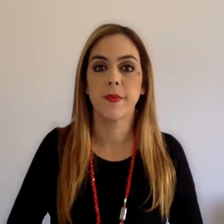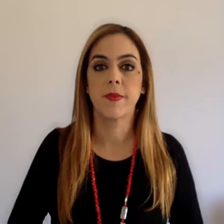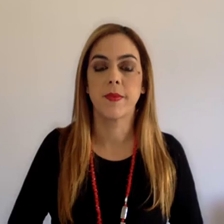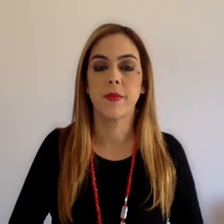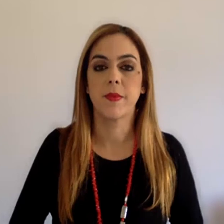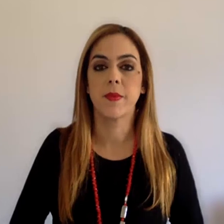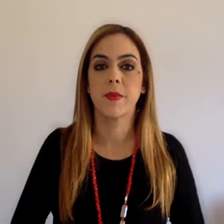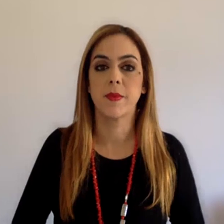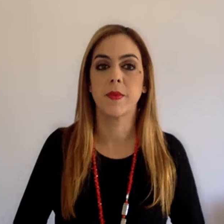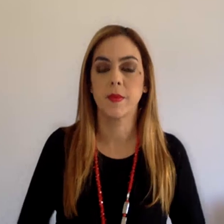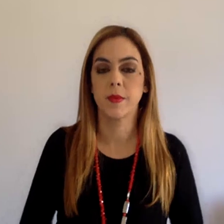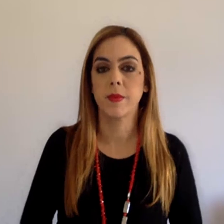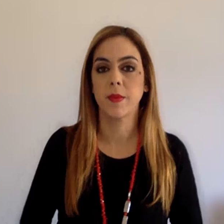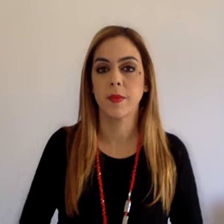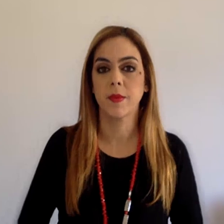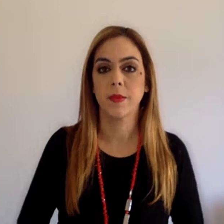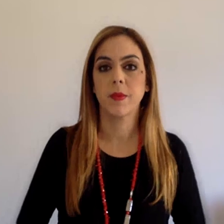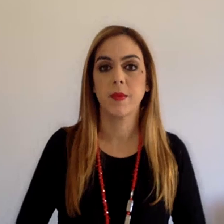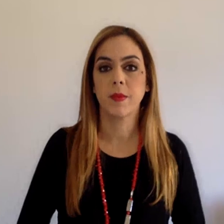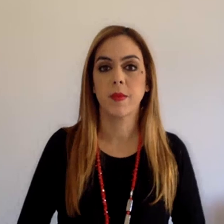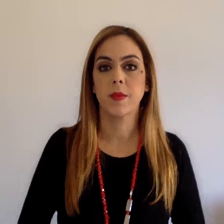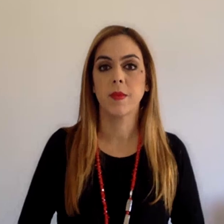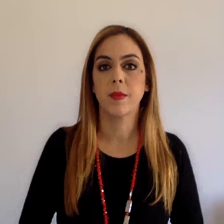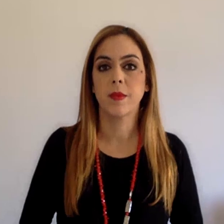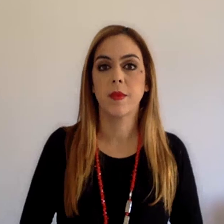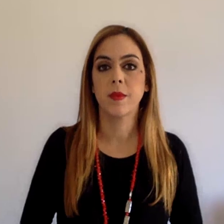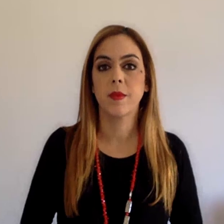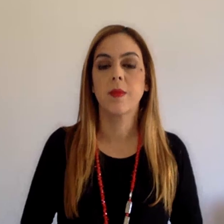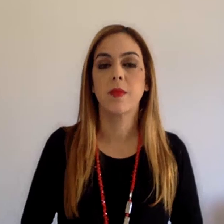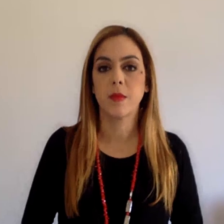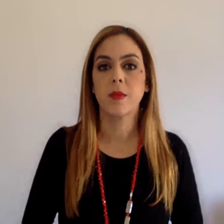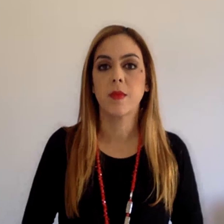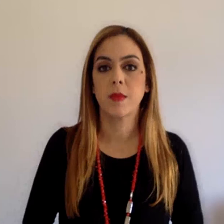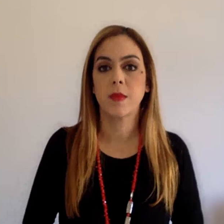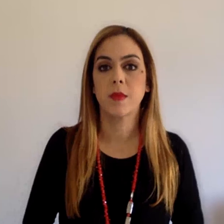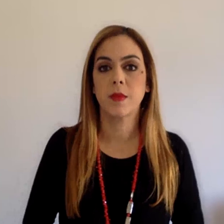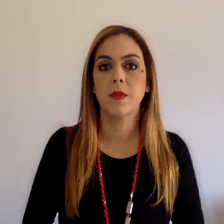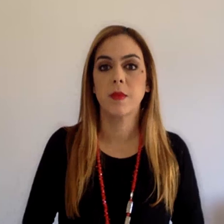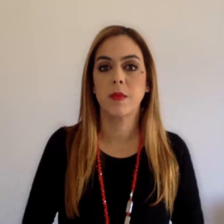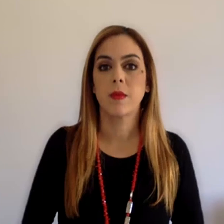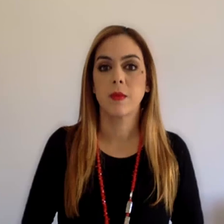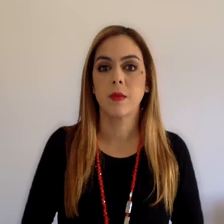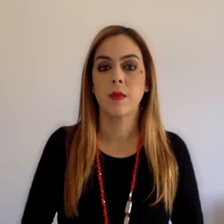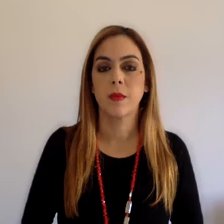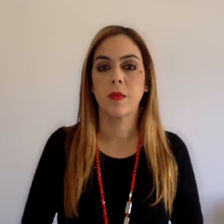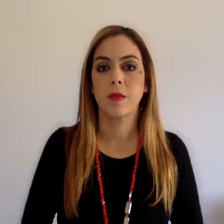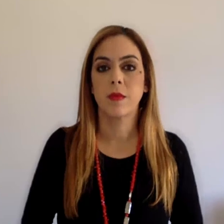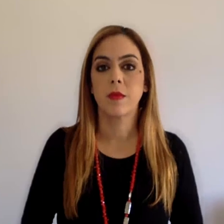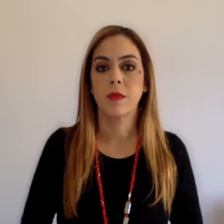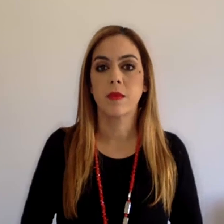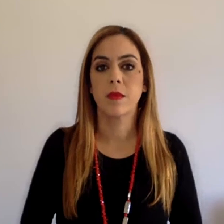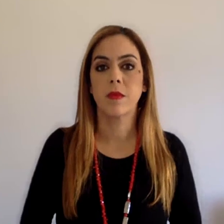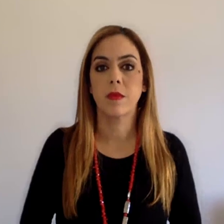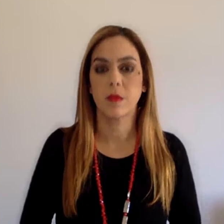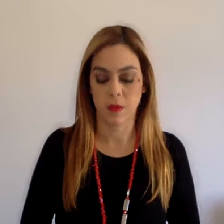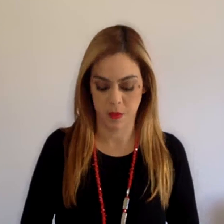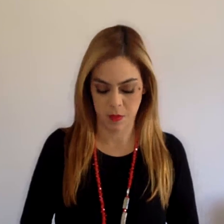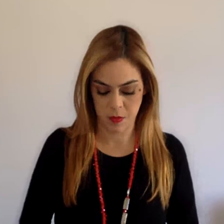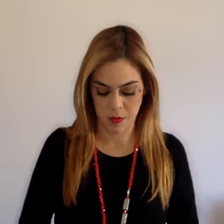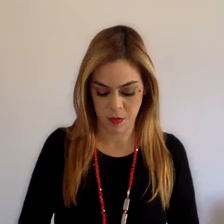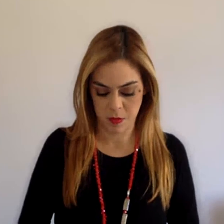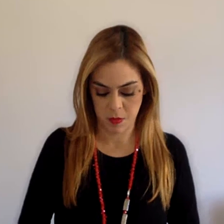como fundación alas a la mujer tanto en facebook instagram twitter también para